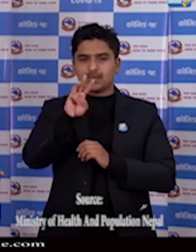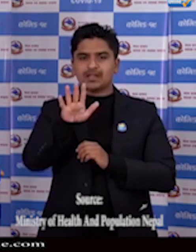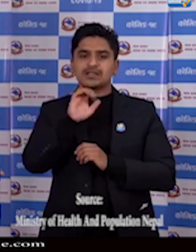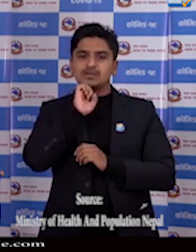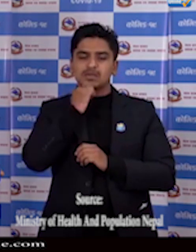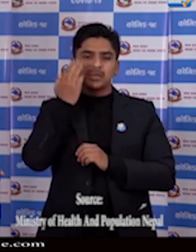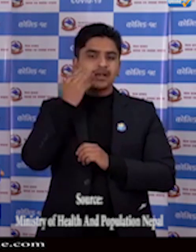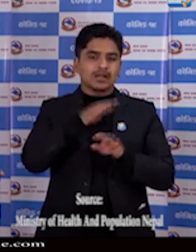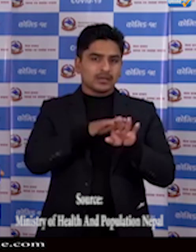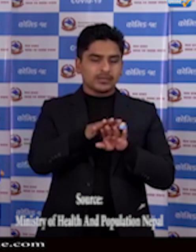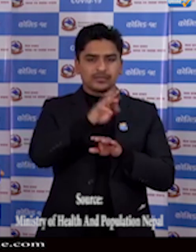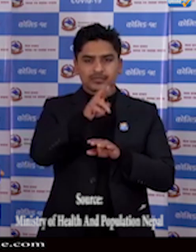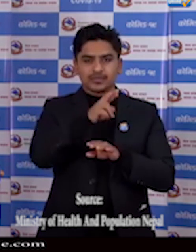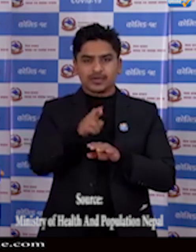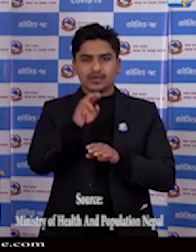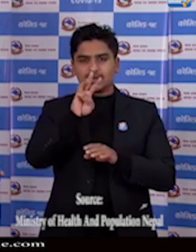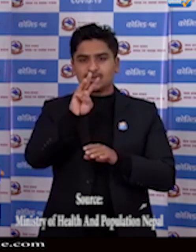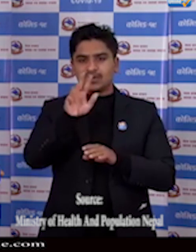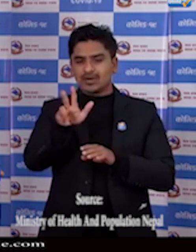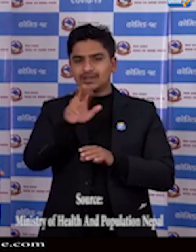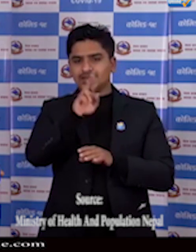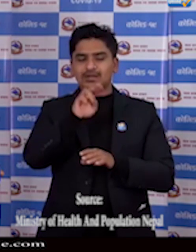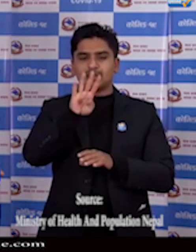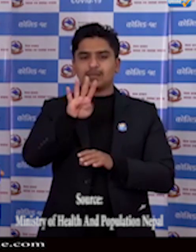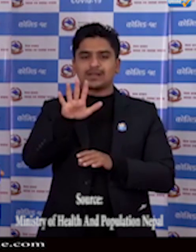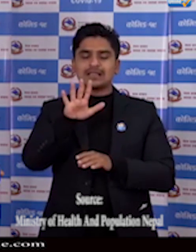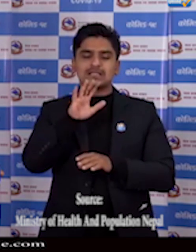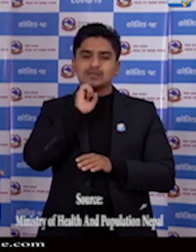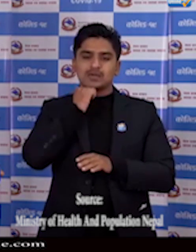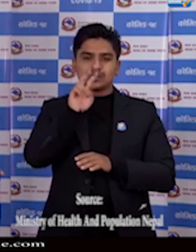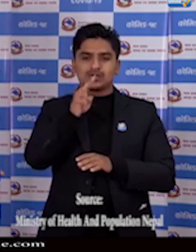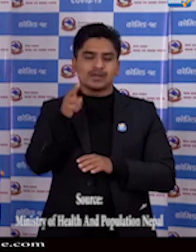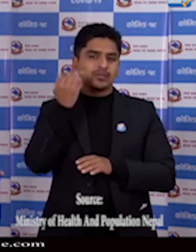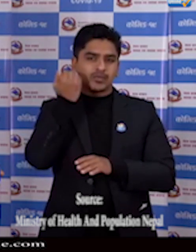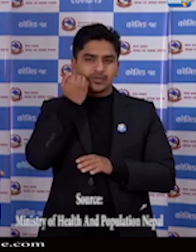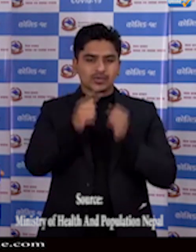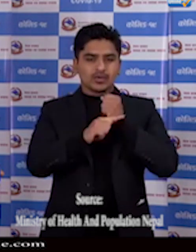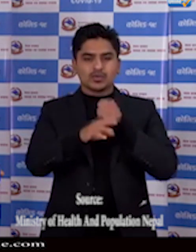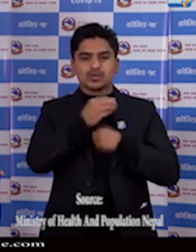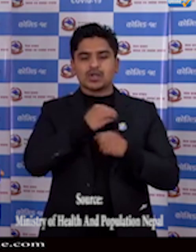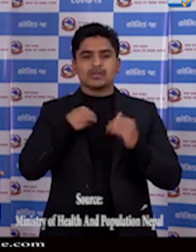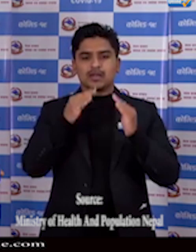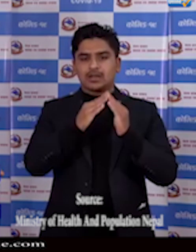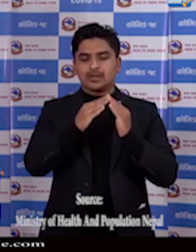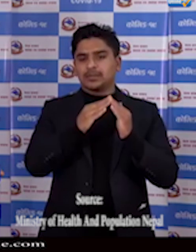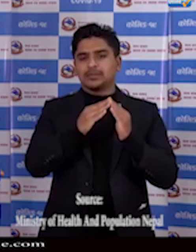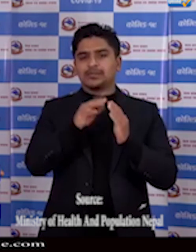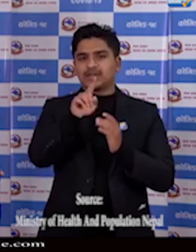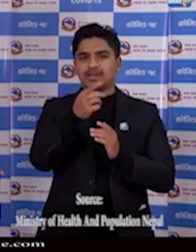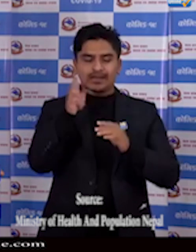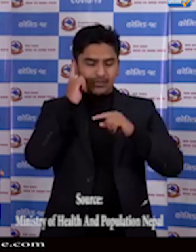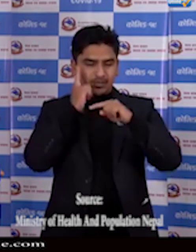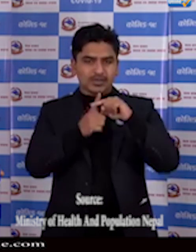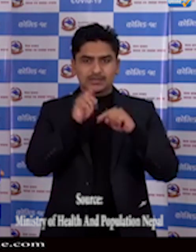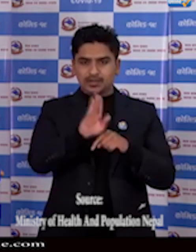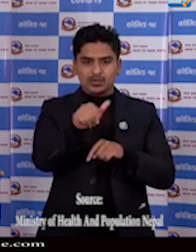24 र 35 वर्षीय महिलाहरू र 38 र 45 वर्षीय 2 जना पुरुष। त्यसै गरी कोशी अस्पतालको प्रयोगशालामा गरिएको परीक्षणमा 1 जनाको